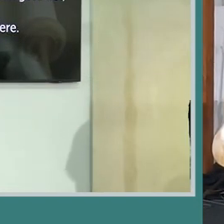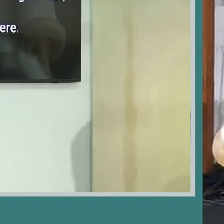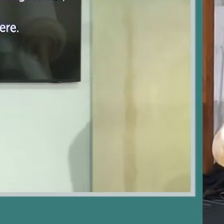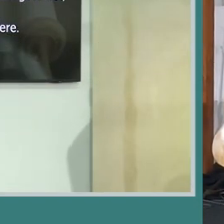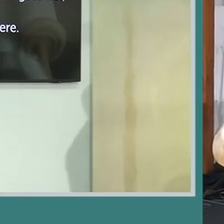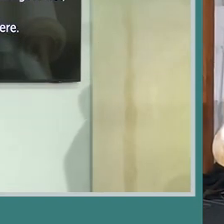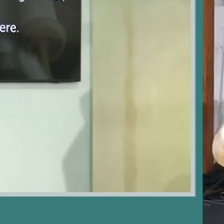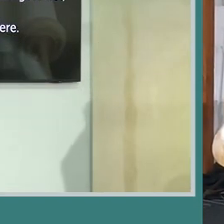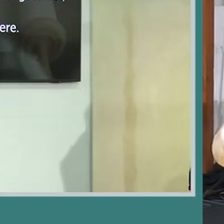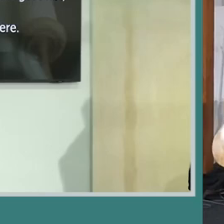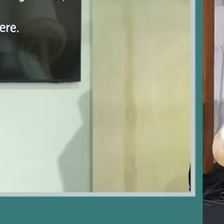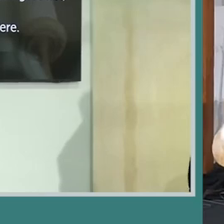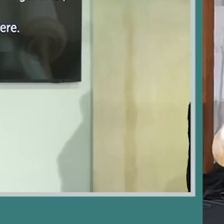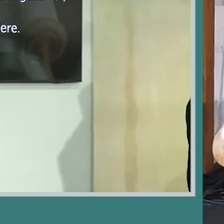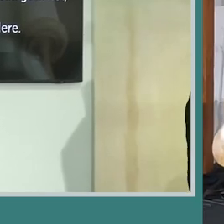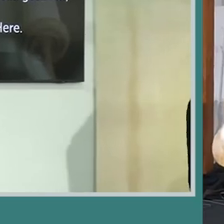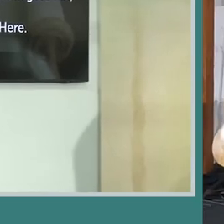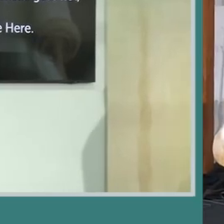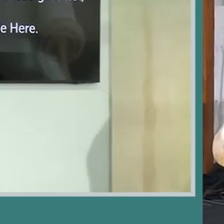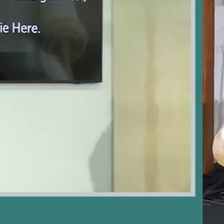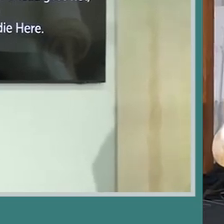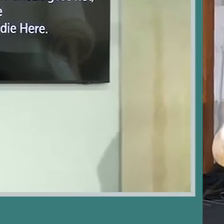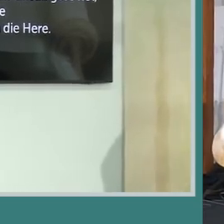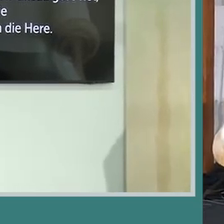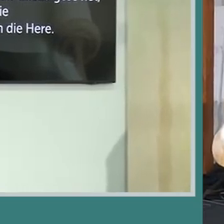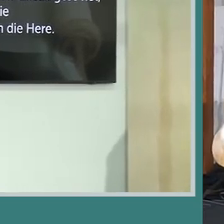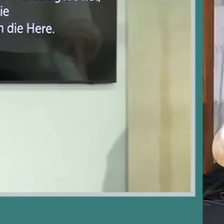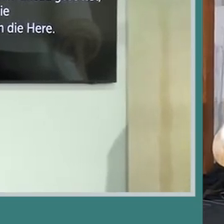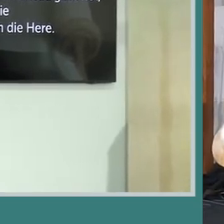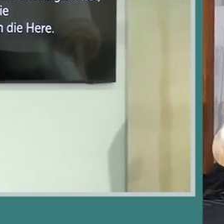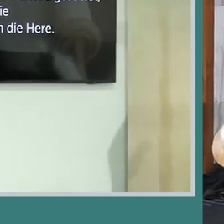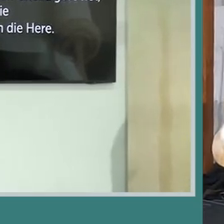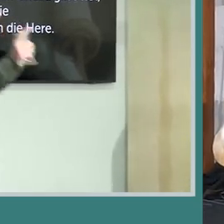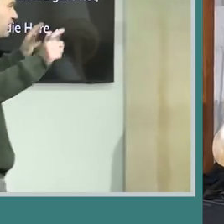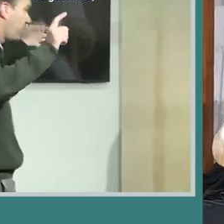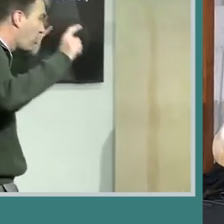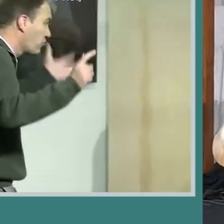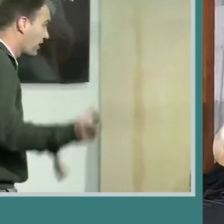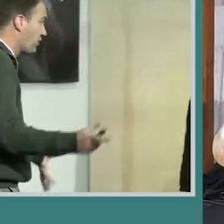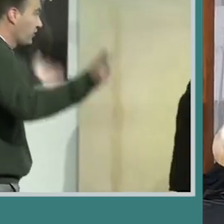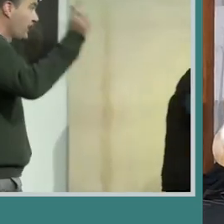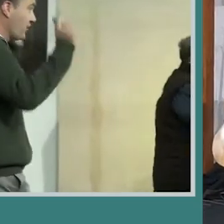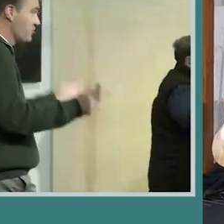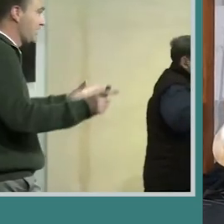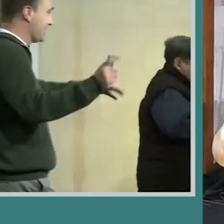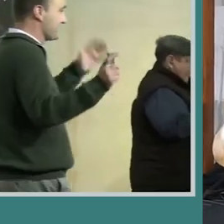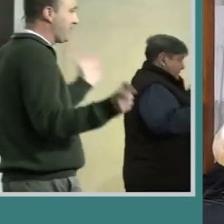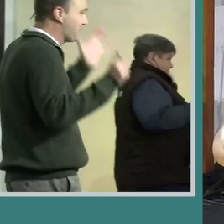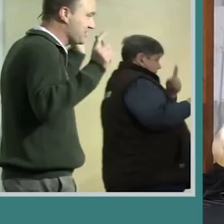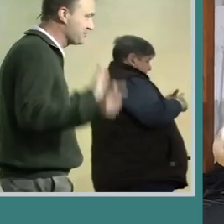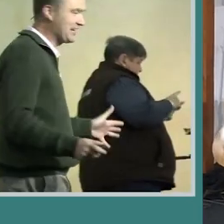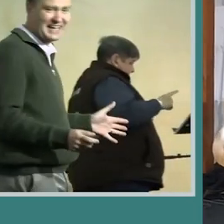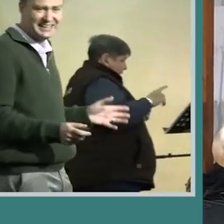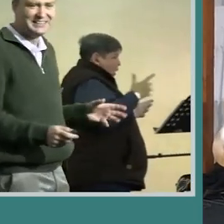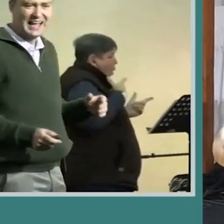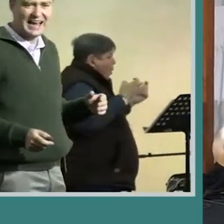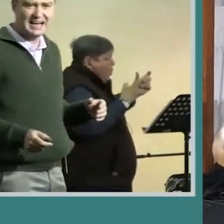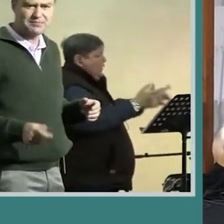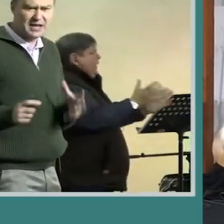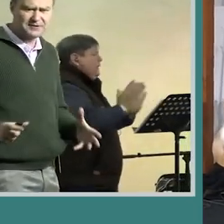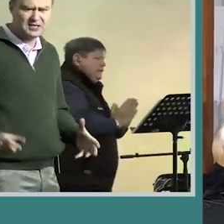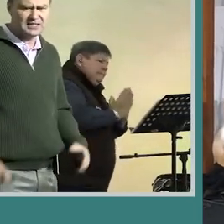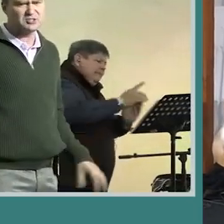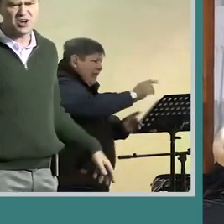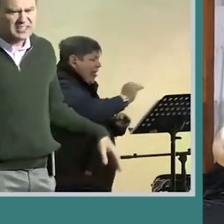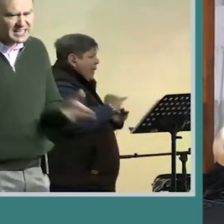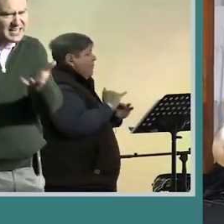gesê hoor die jeeft kom help ons is in die moeilijkheid die ammonite maak dinge vir ons ondraaglik hier kom oorlog hier kom oorlog asjeblief ons is in die moeilijkheid en